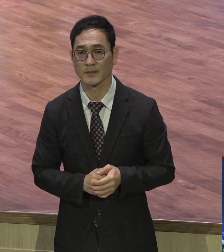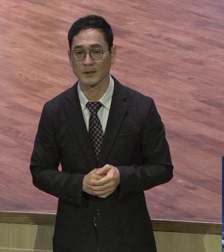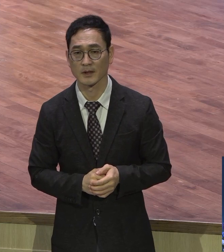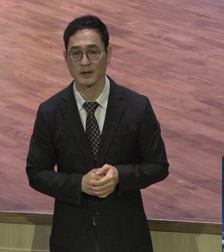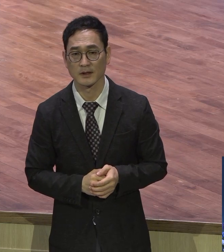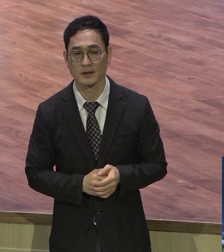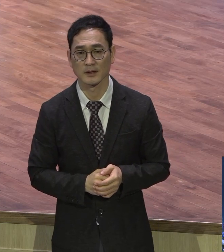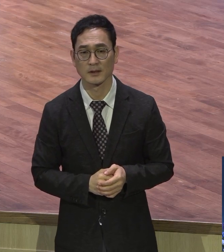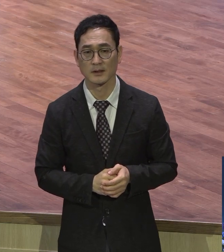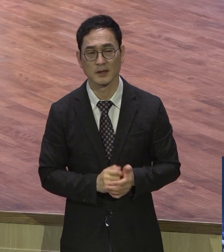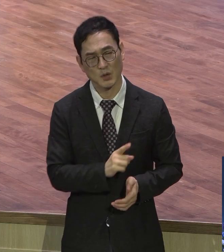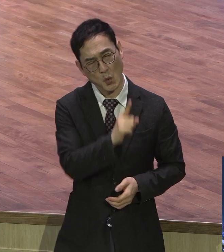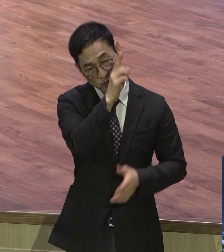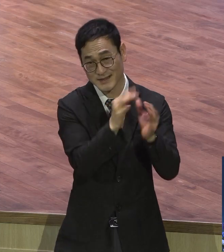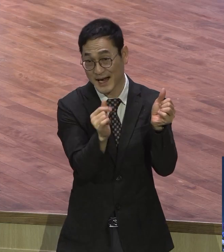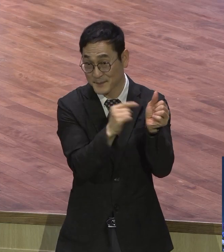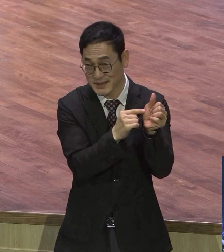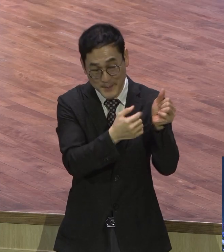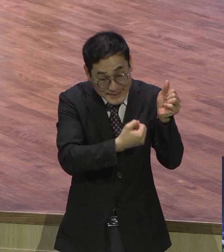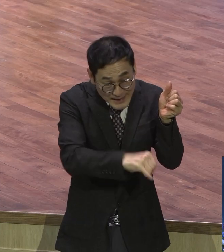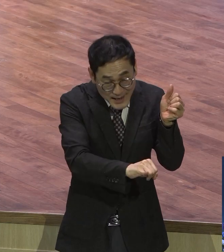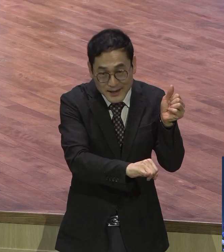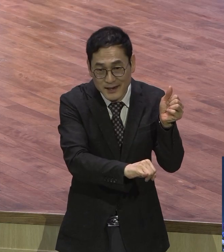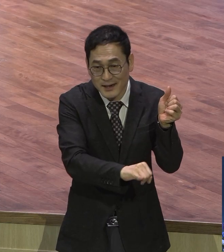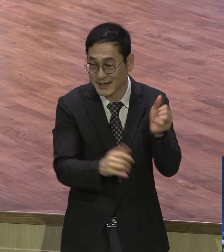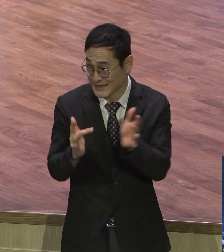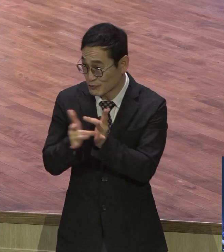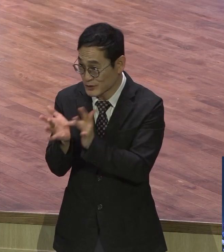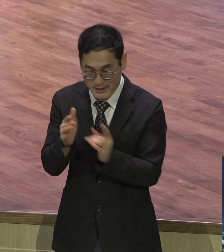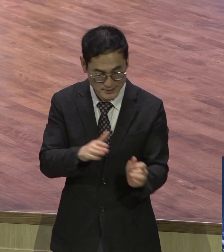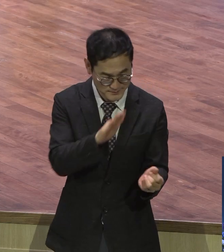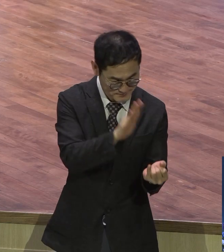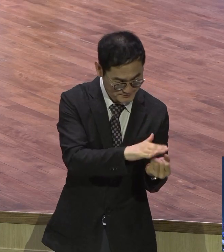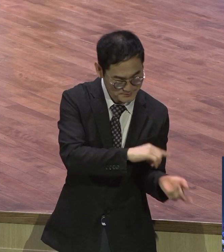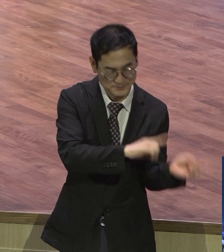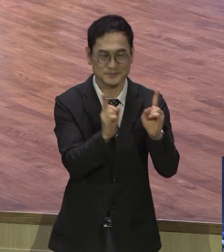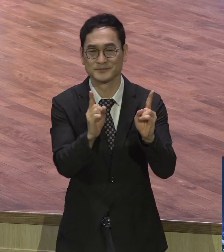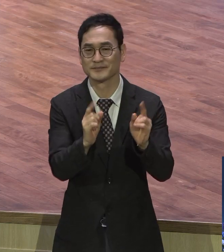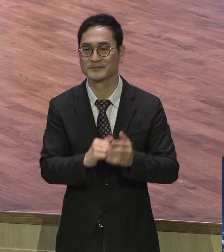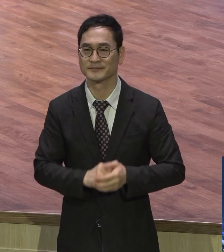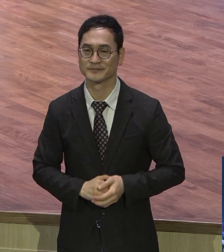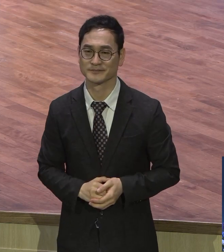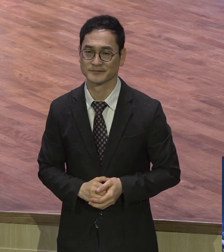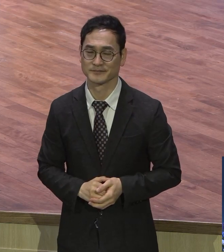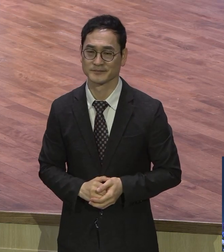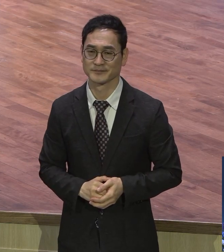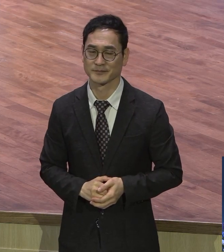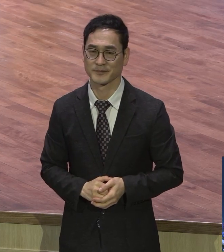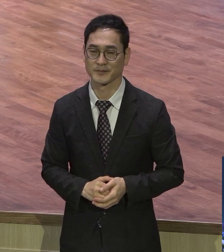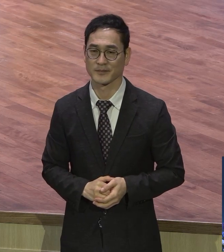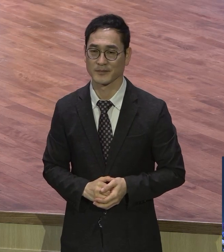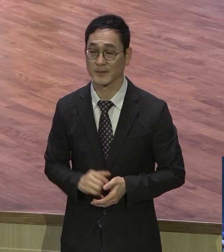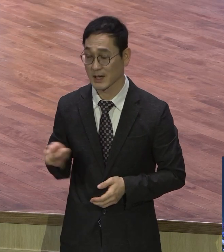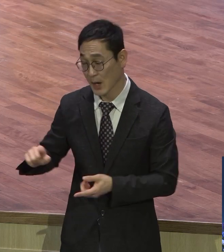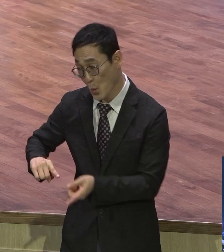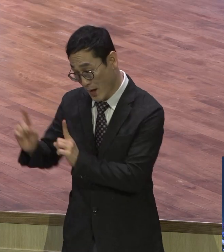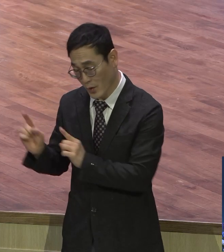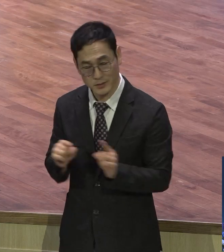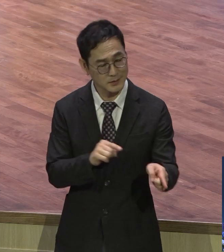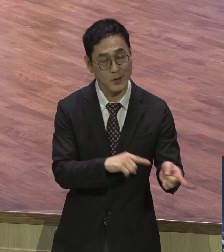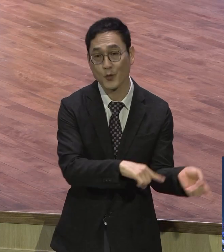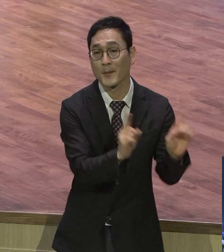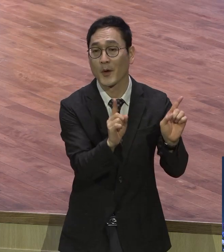죽었는데 예수님께서 살리신 내용이에요. 그런데 이렇게 치유받고 회복되는 과정에서